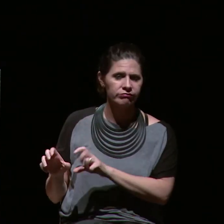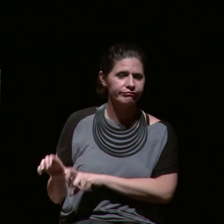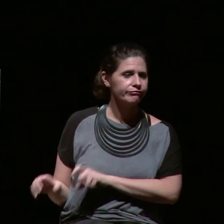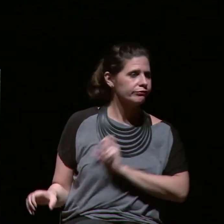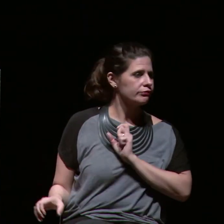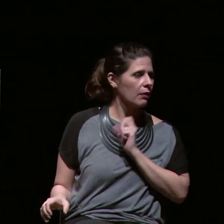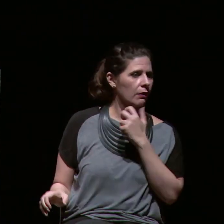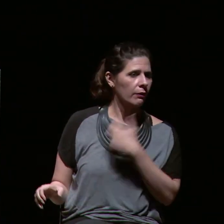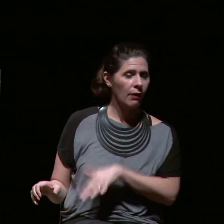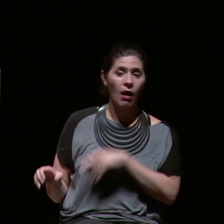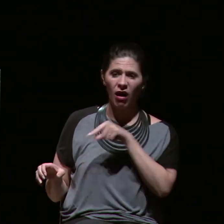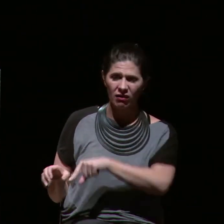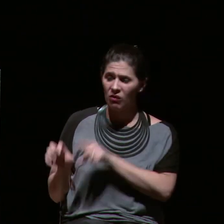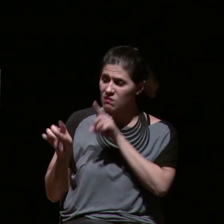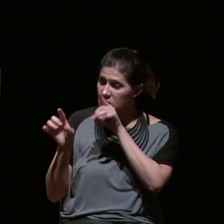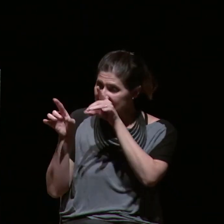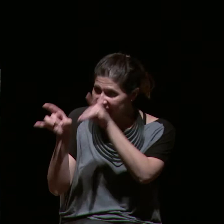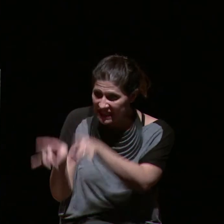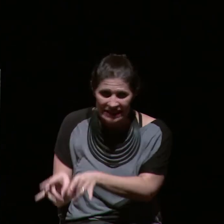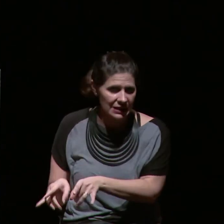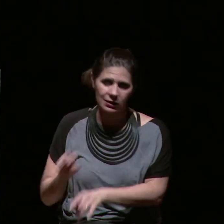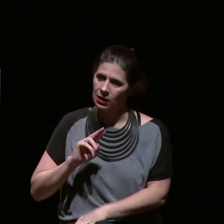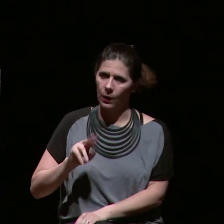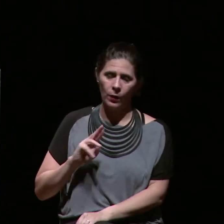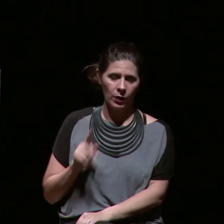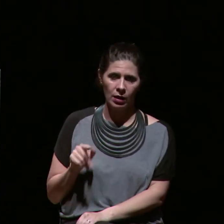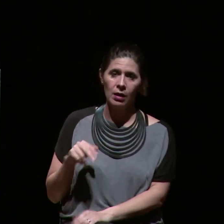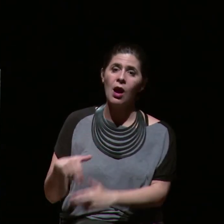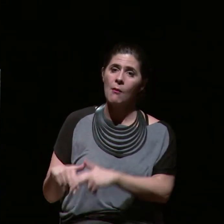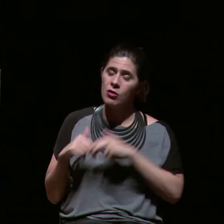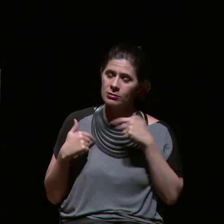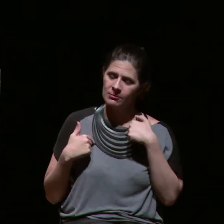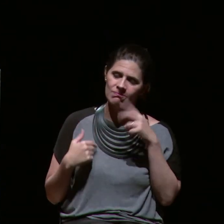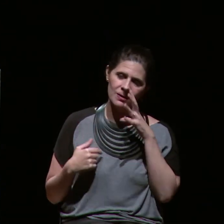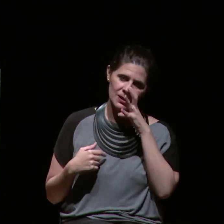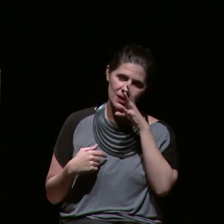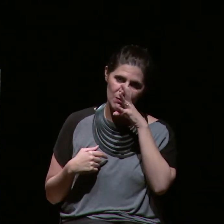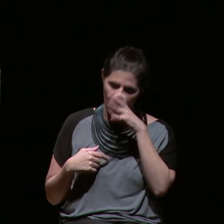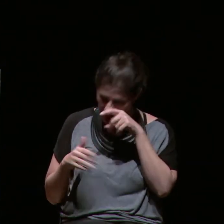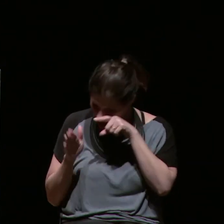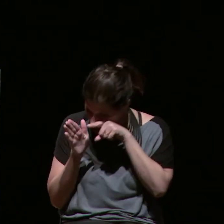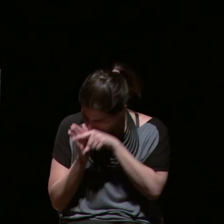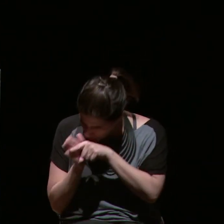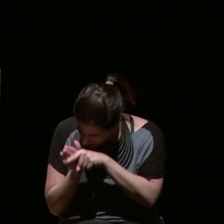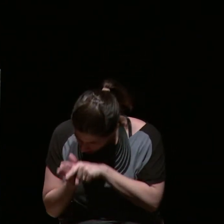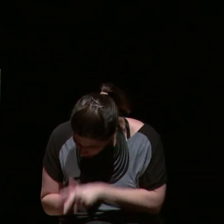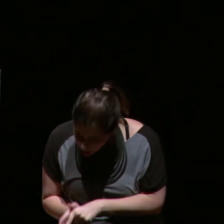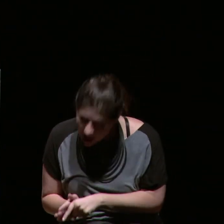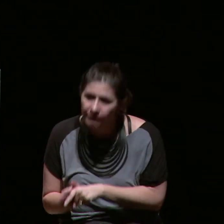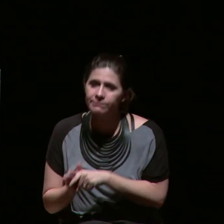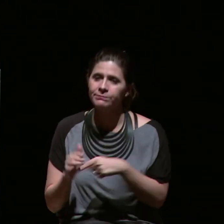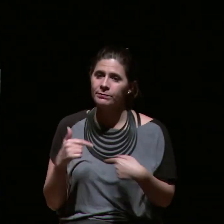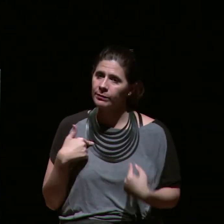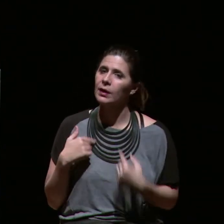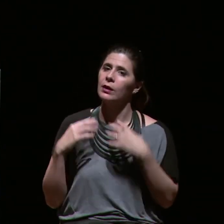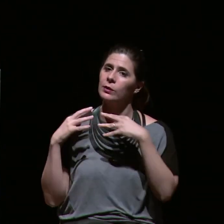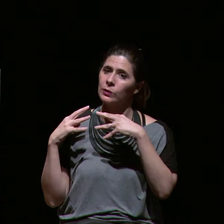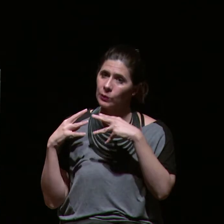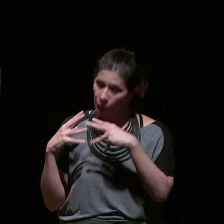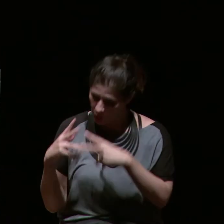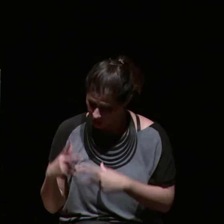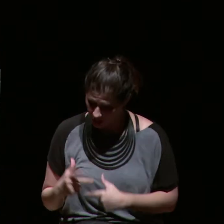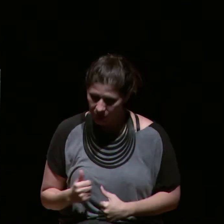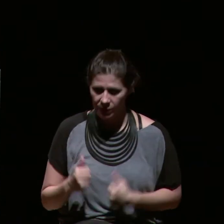absolutamente especializado e sobre os quais, ainda assim, teimosamente, eu me debrucei, embora por inteiro e de todo